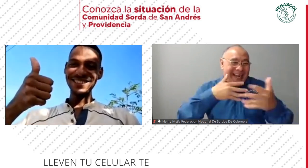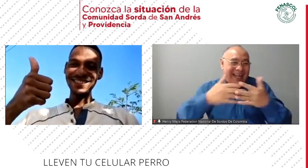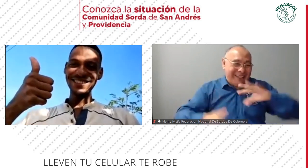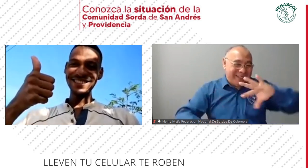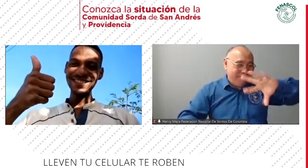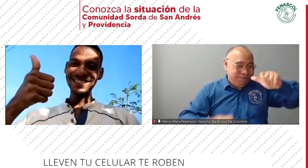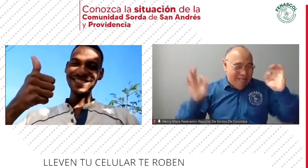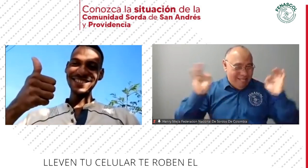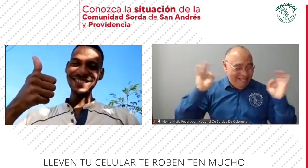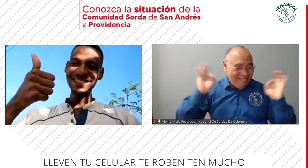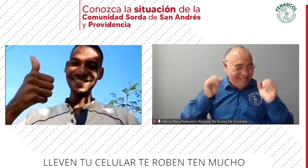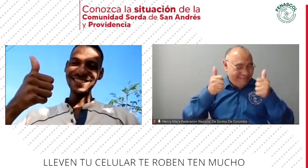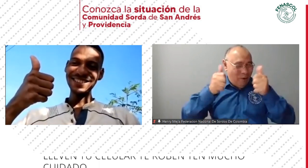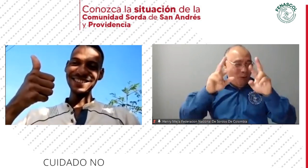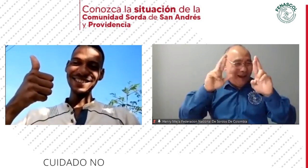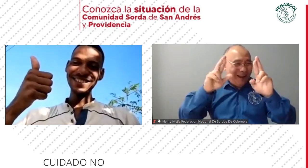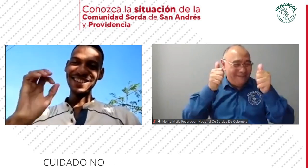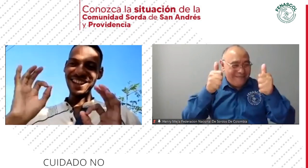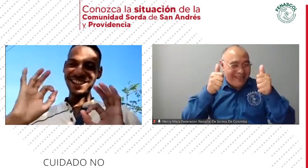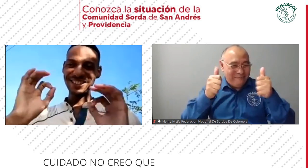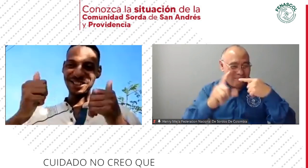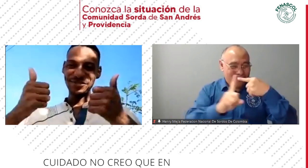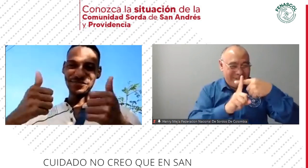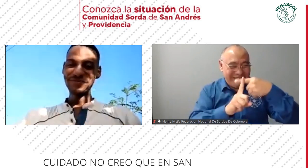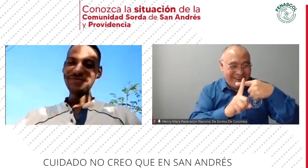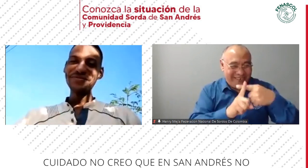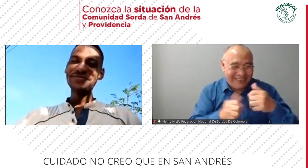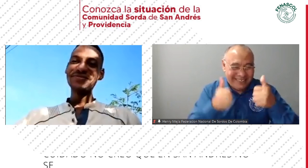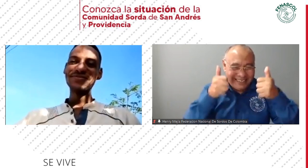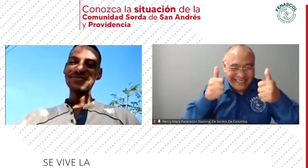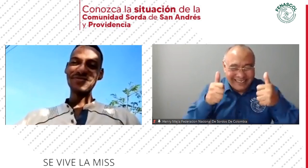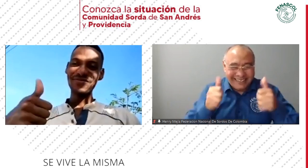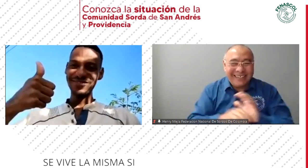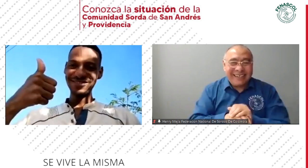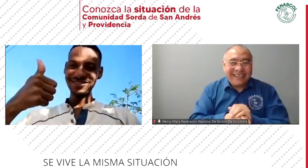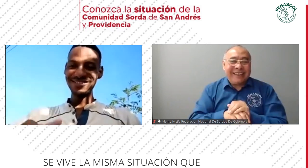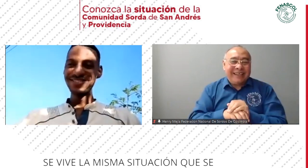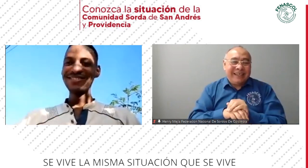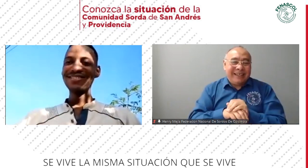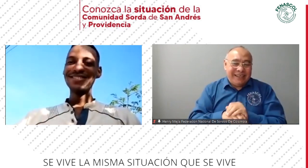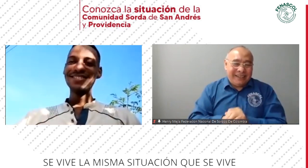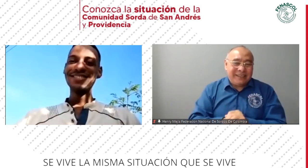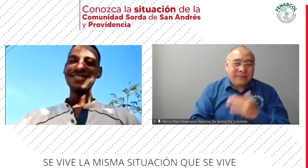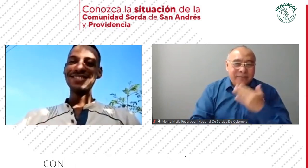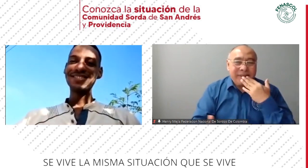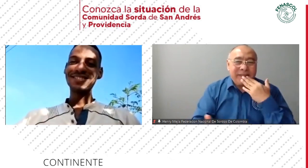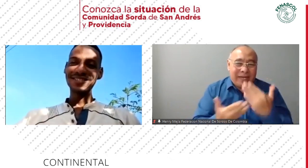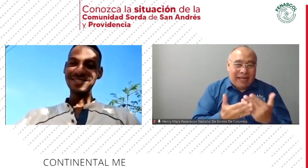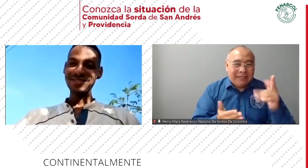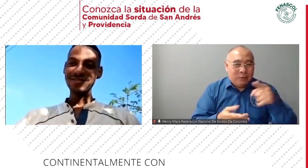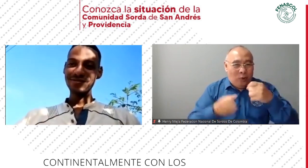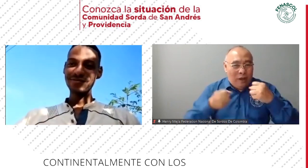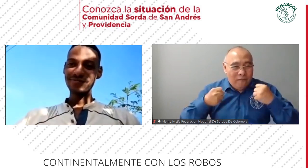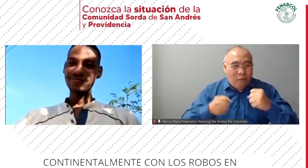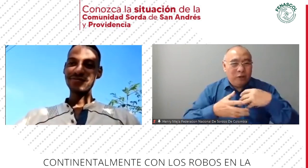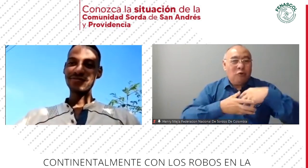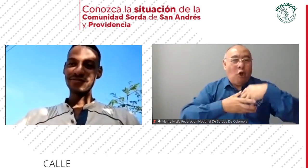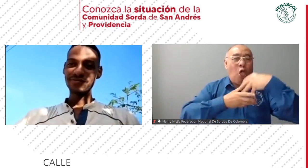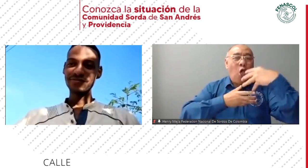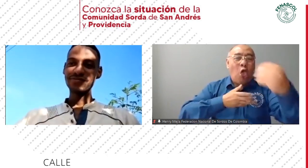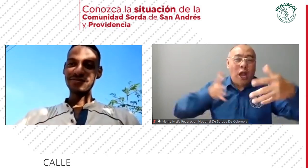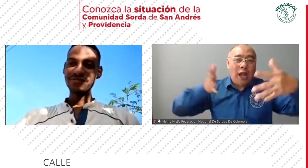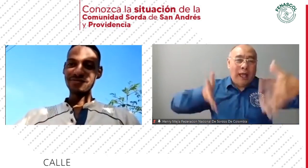te roben ten mucho cuidado no creo que en san andrés no se vive la misma situación que se vive continentalmente con los robos en la